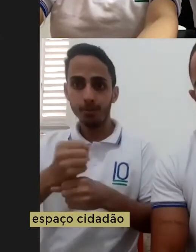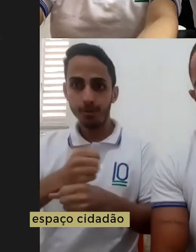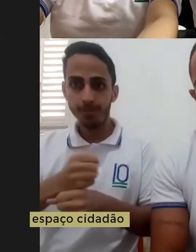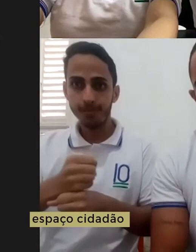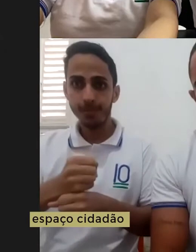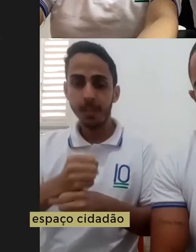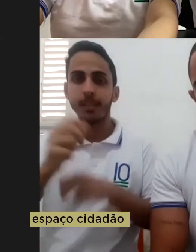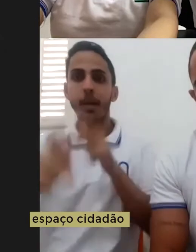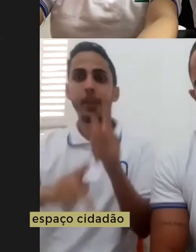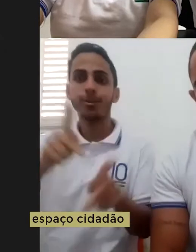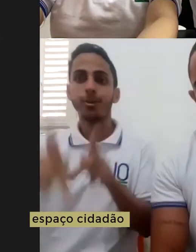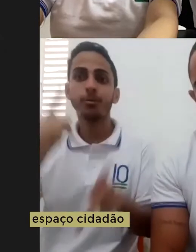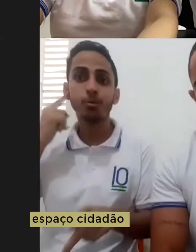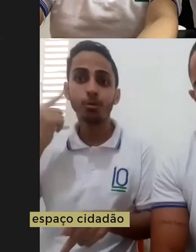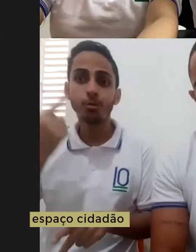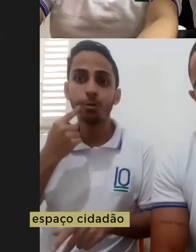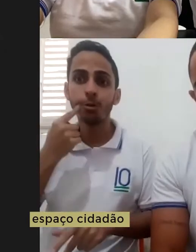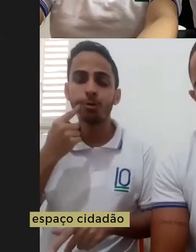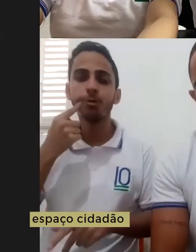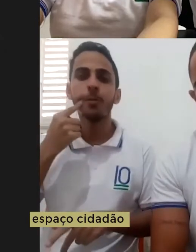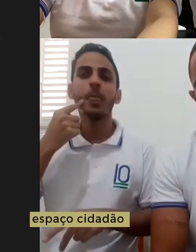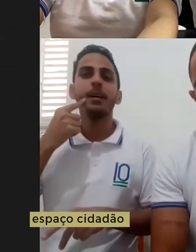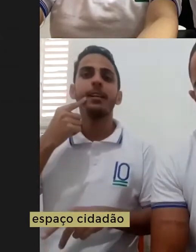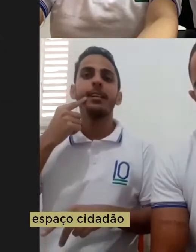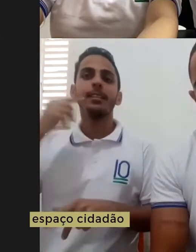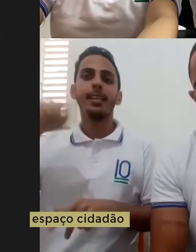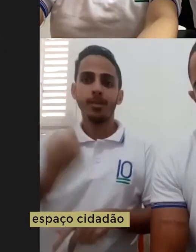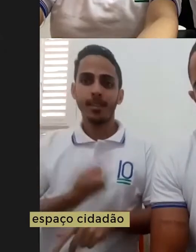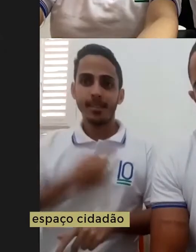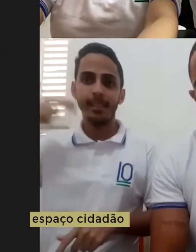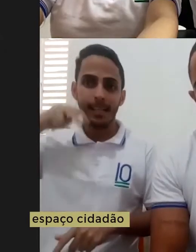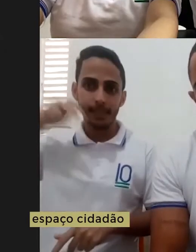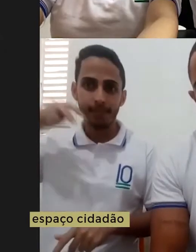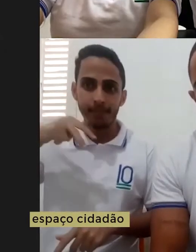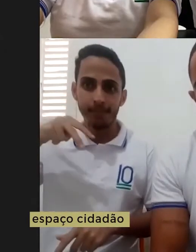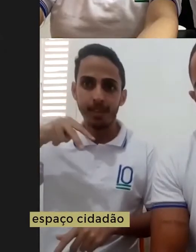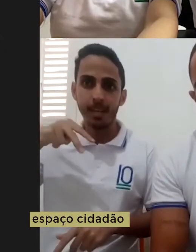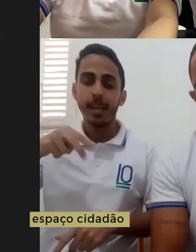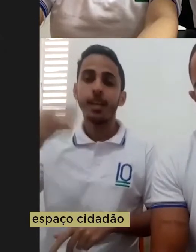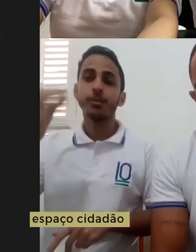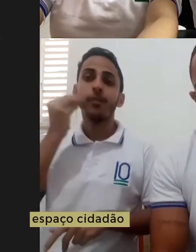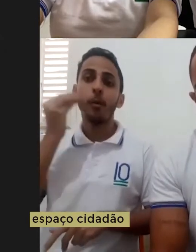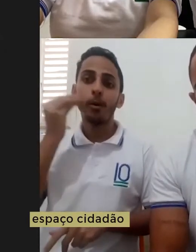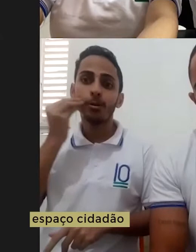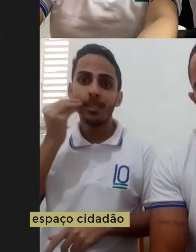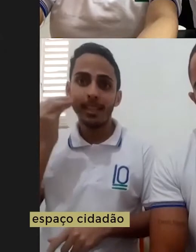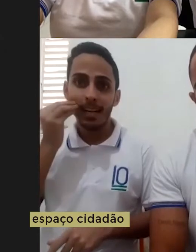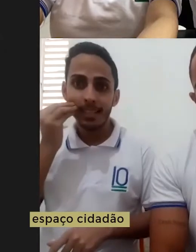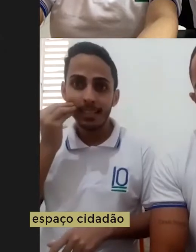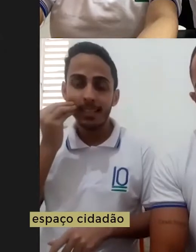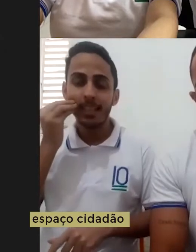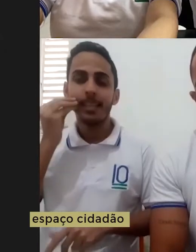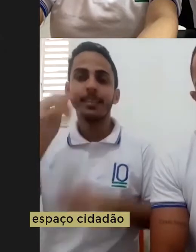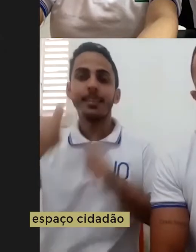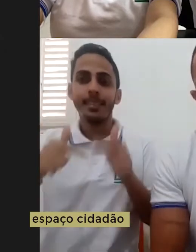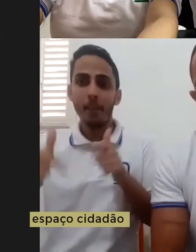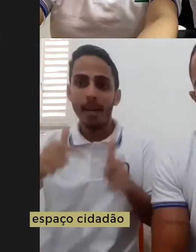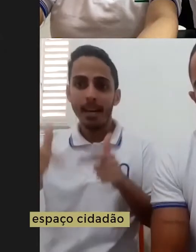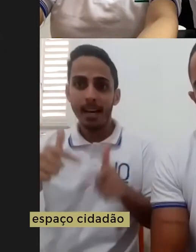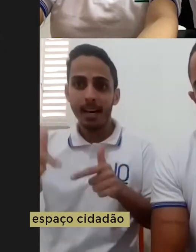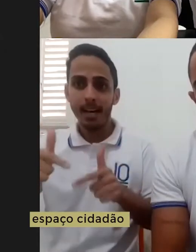anos na Pastoral do Surdo da nossa cidade. Eu tive a oportunidade